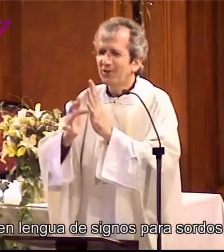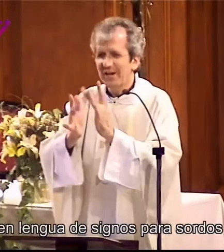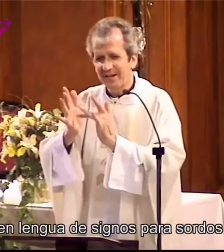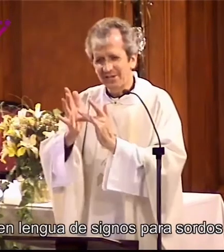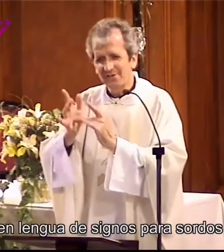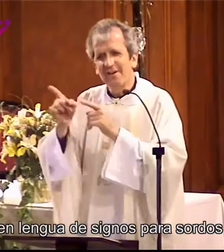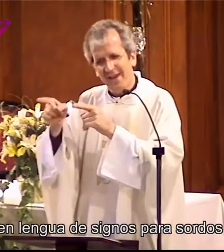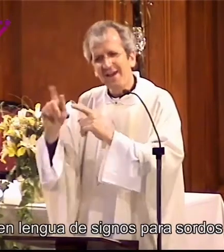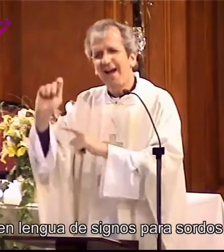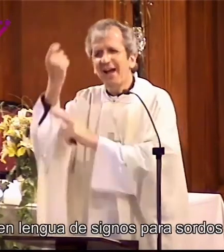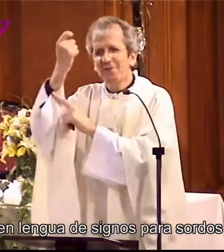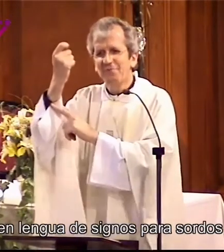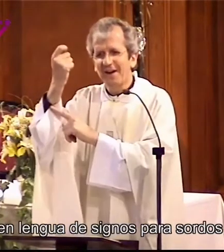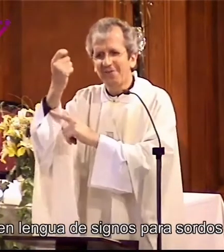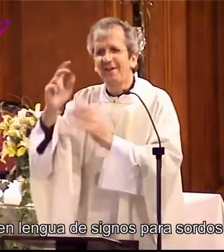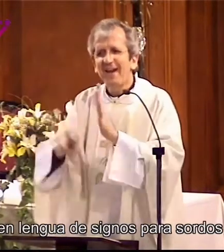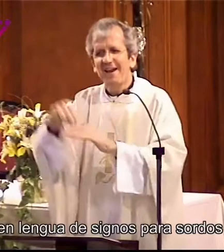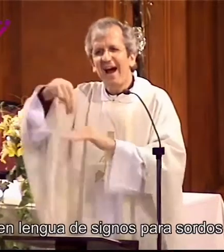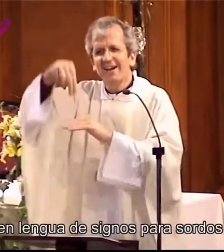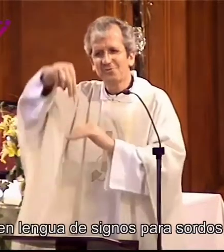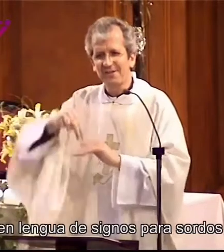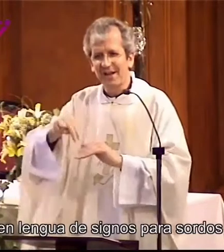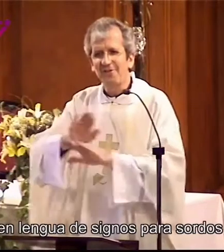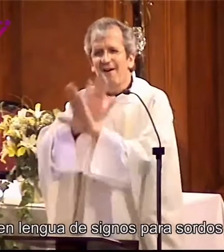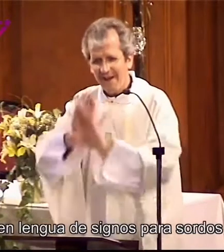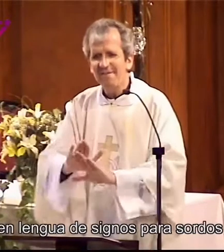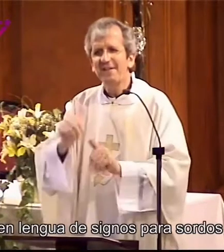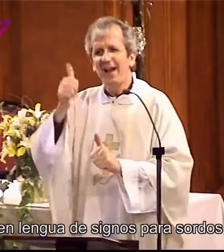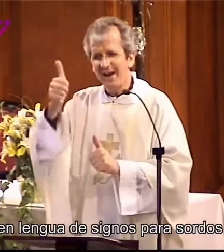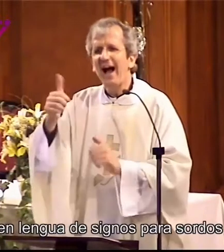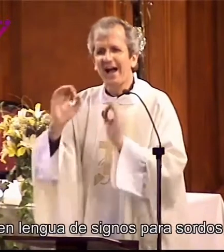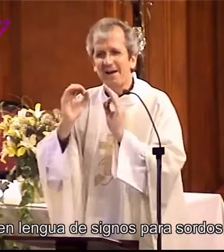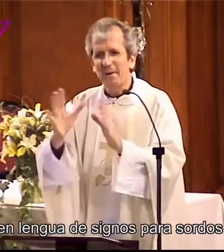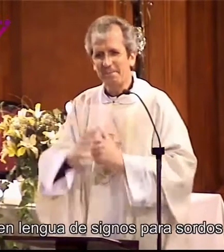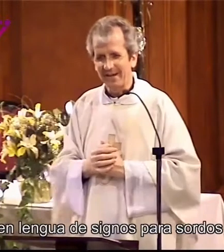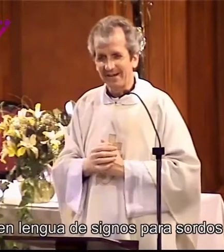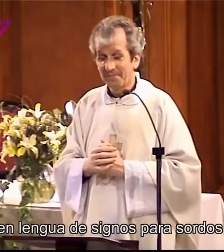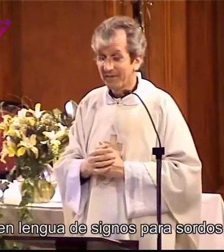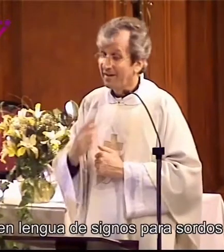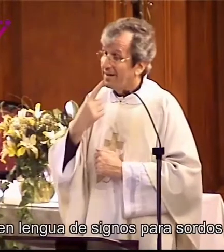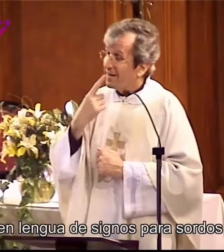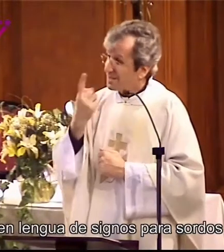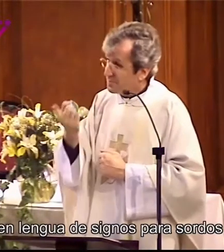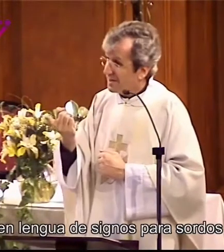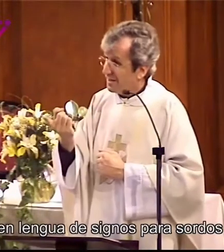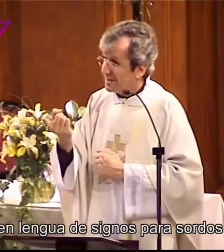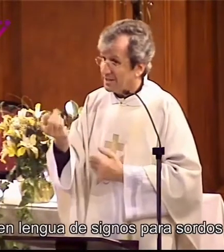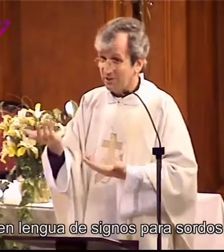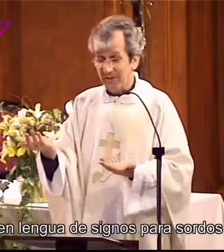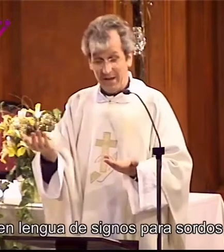a Cristo. Él ha triunfado, Él ha resucitado, el final acaba bien. Y después de decirles esto, ellos